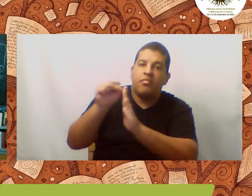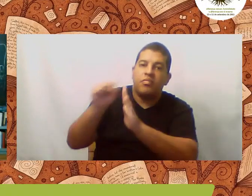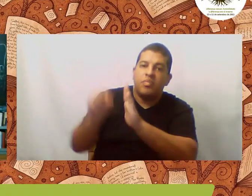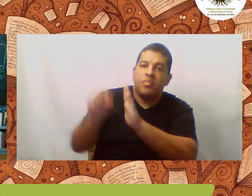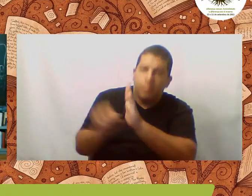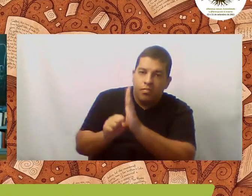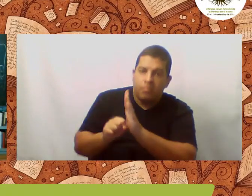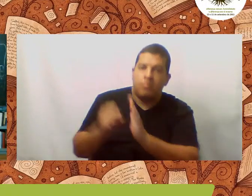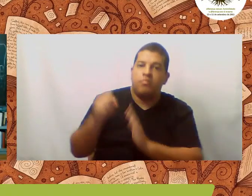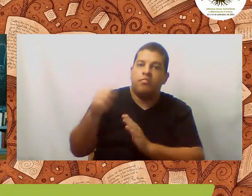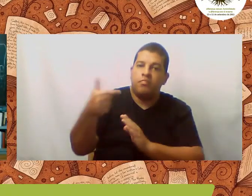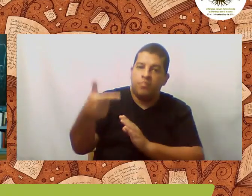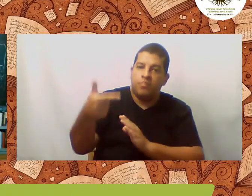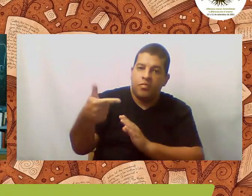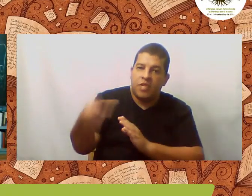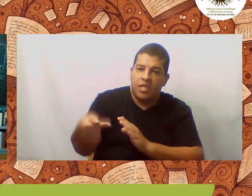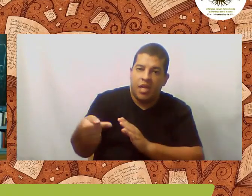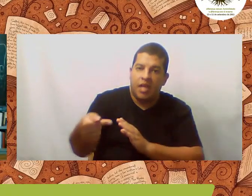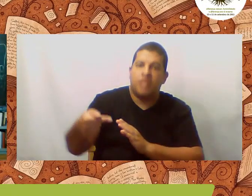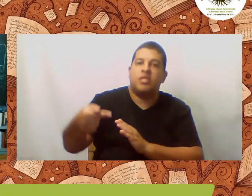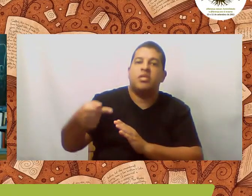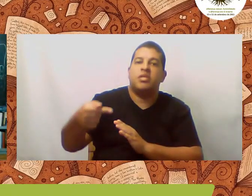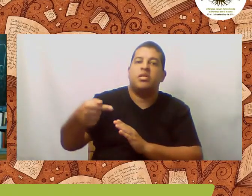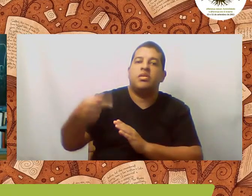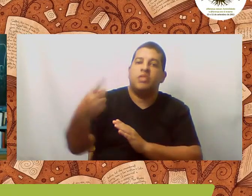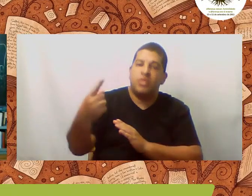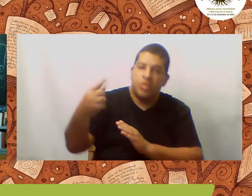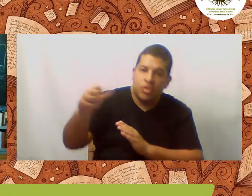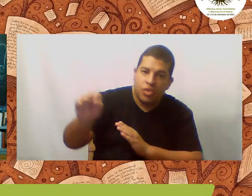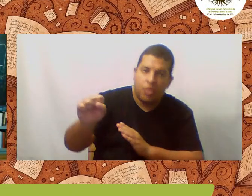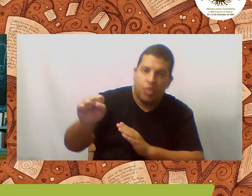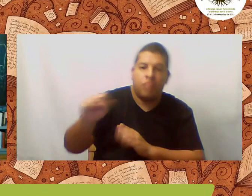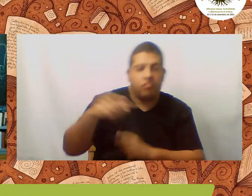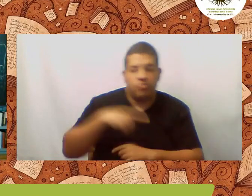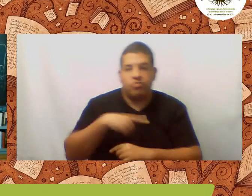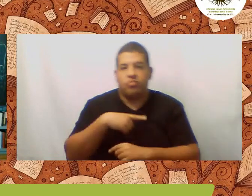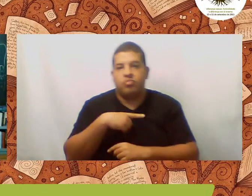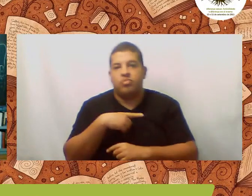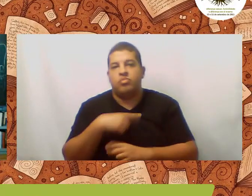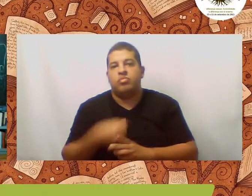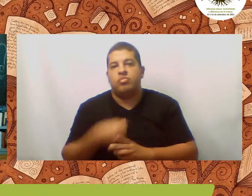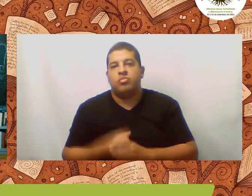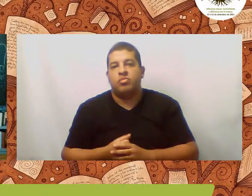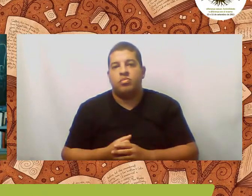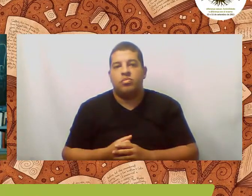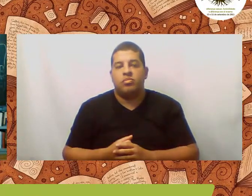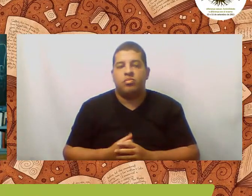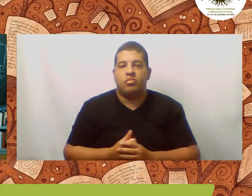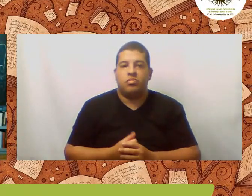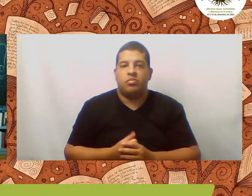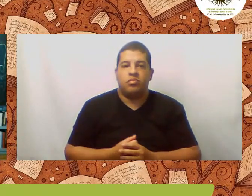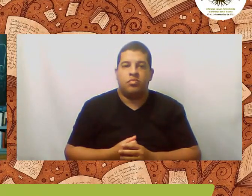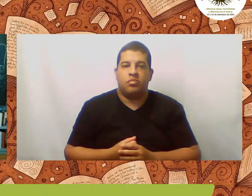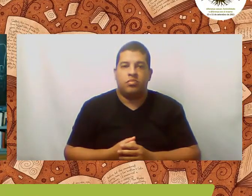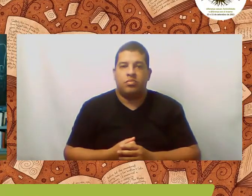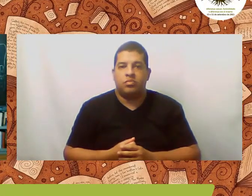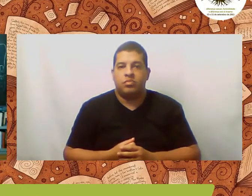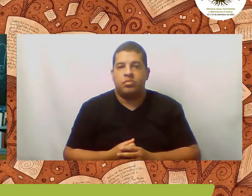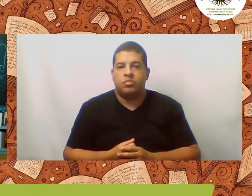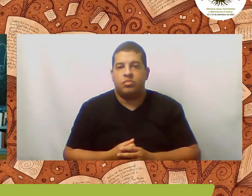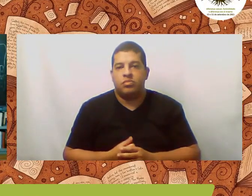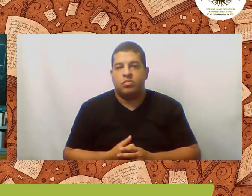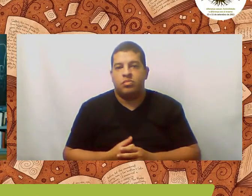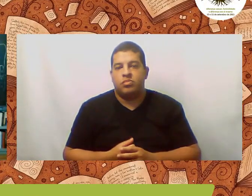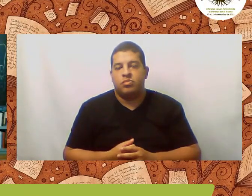E a gente vê isso de uma maneira muito interessante através dos tratados de anatomia, né? Quando Vesalio